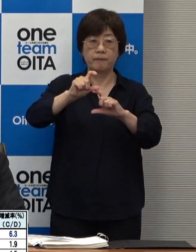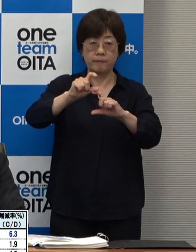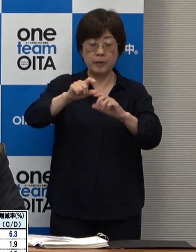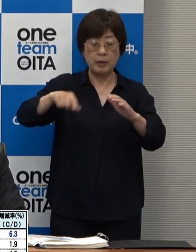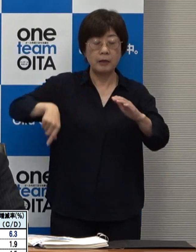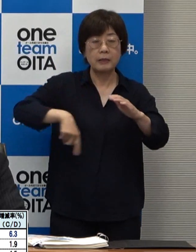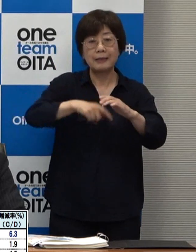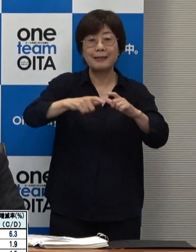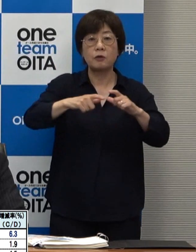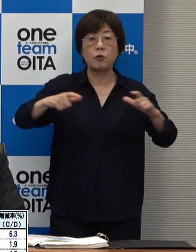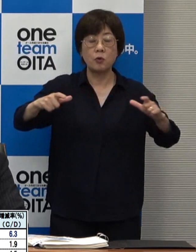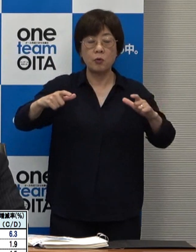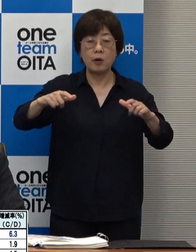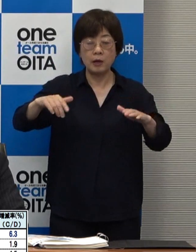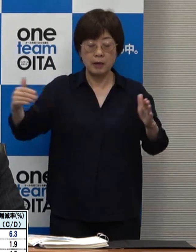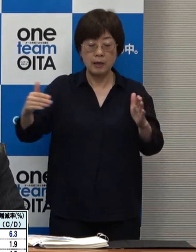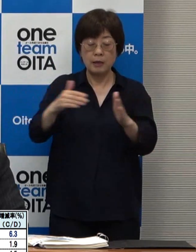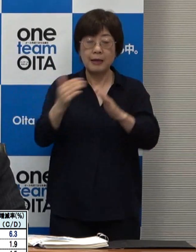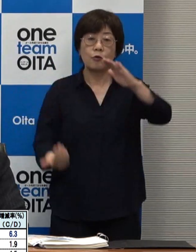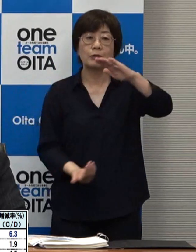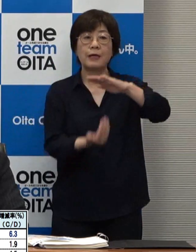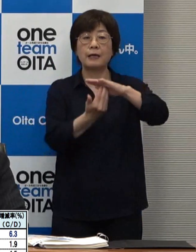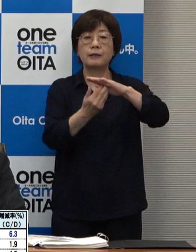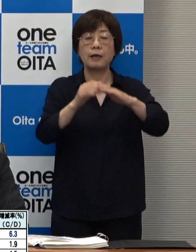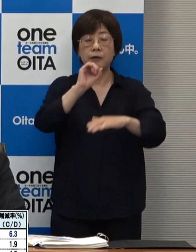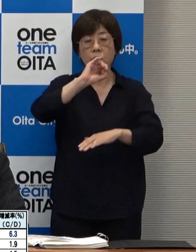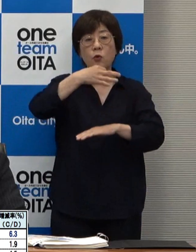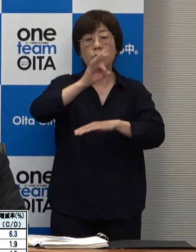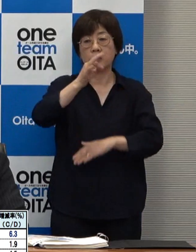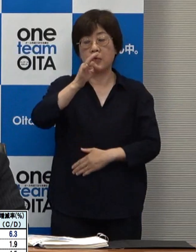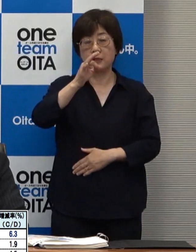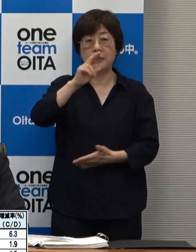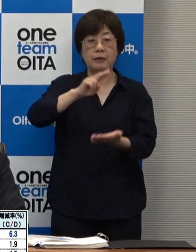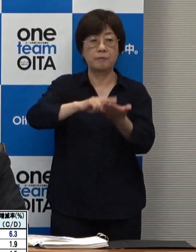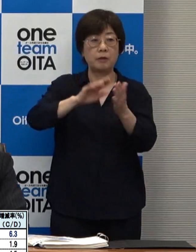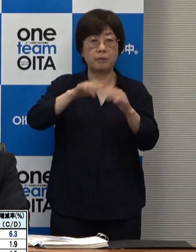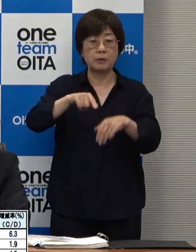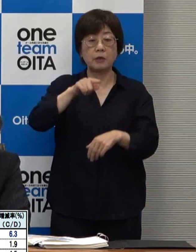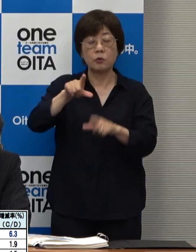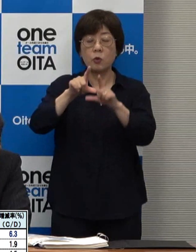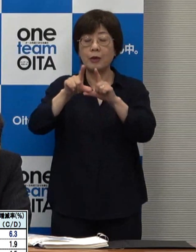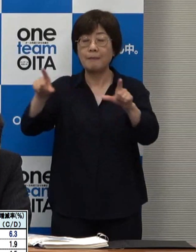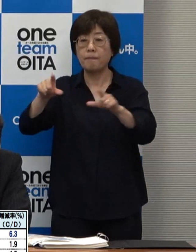ましては過去最大の予算となっています。この一般会計に